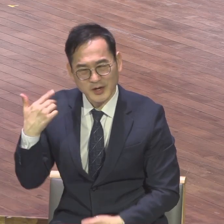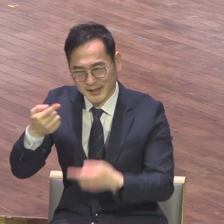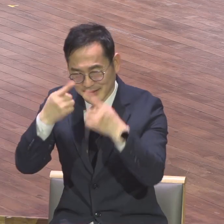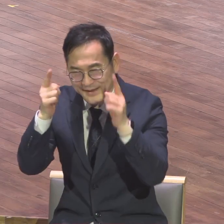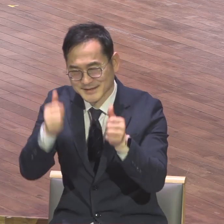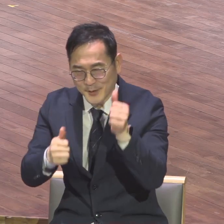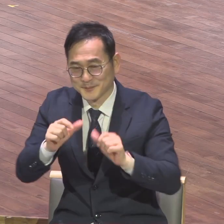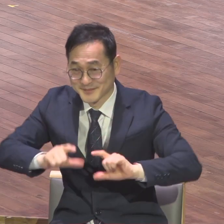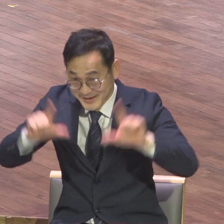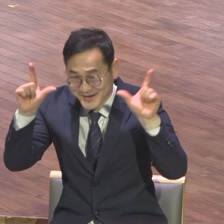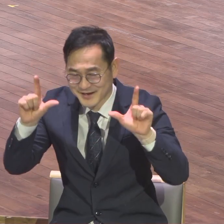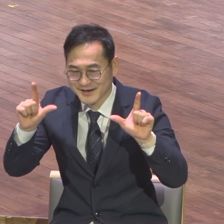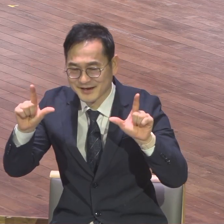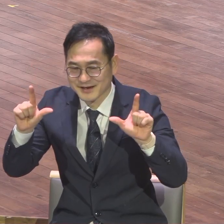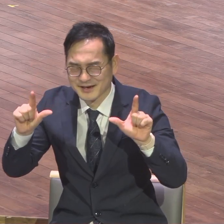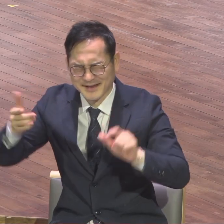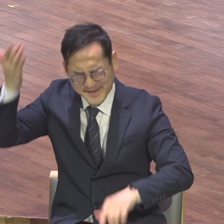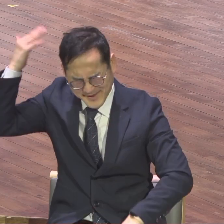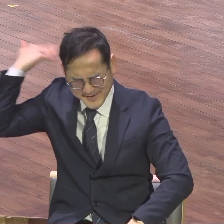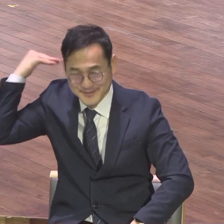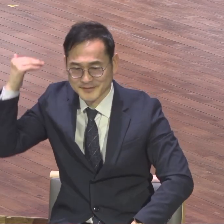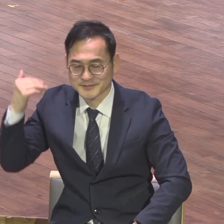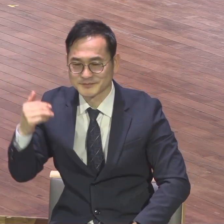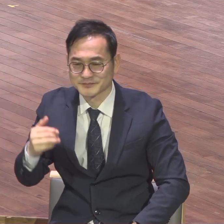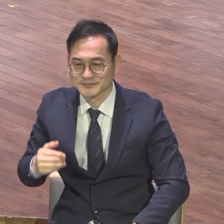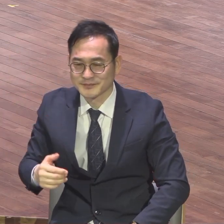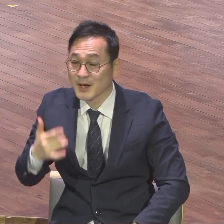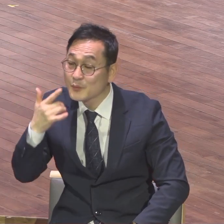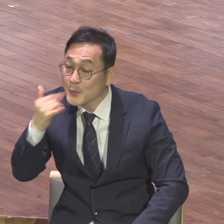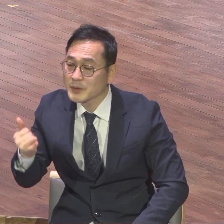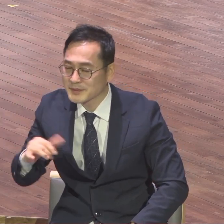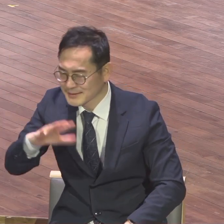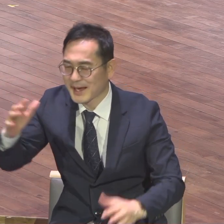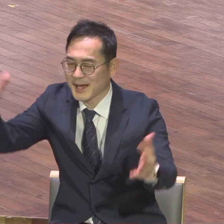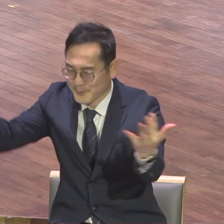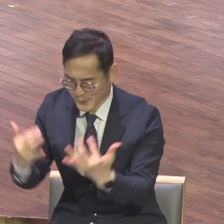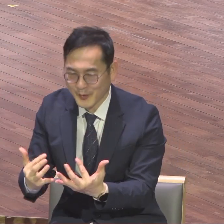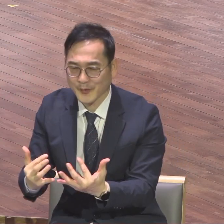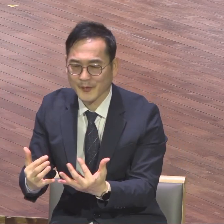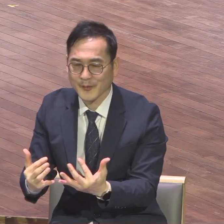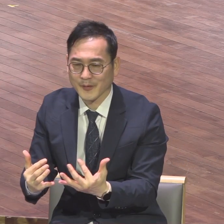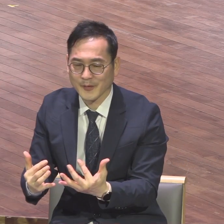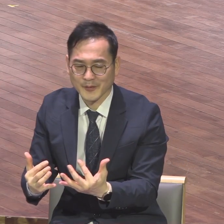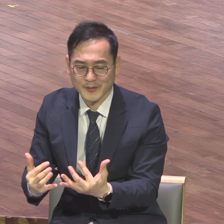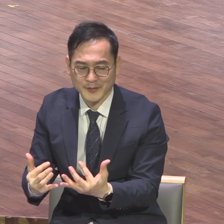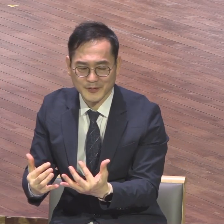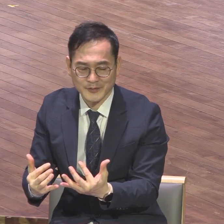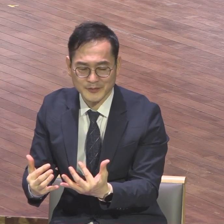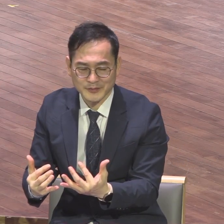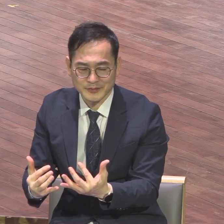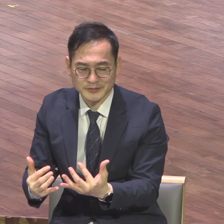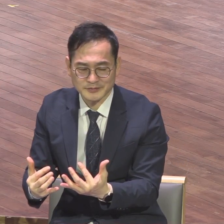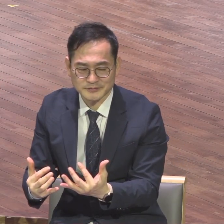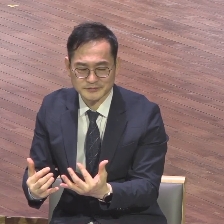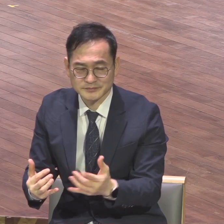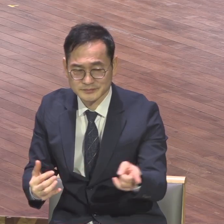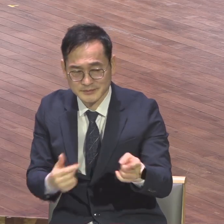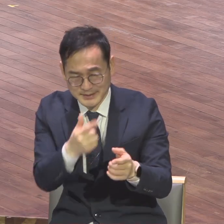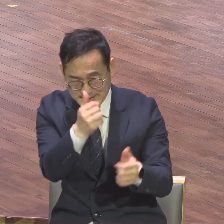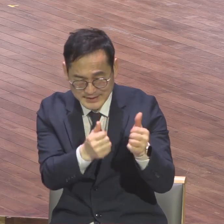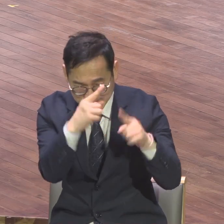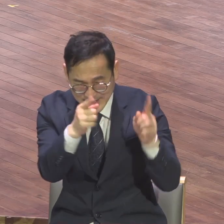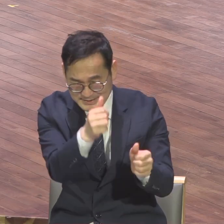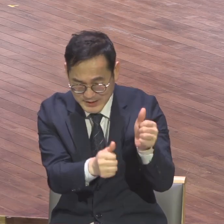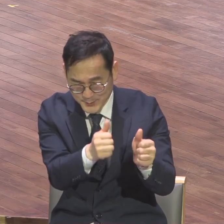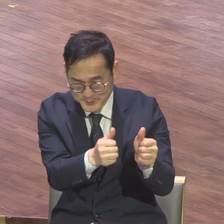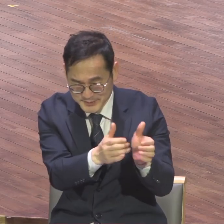되니까 수험 치는 그 부모들 어머니들 다 교회 와가지고 수험 치는 시간 딱 맞춰서 기도해서 하나님